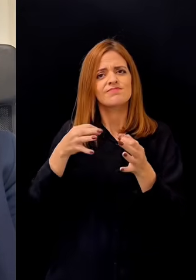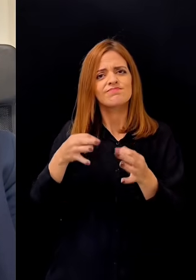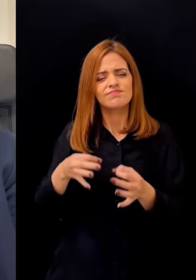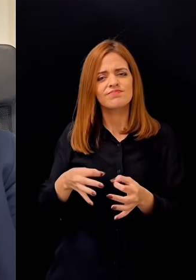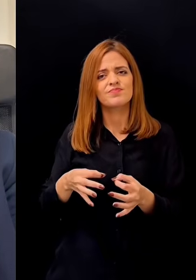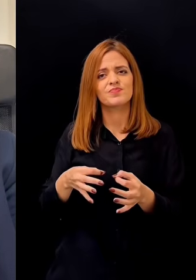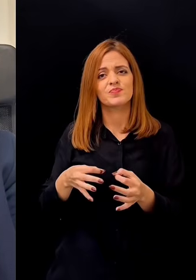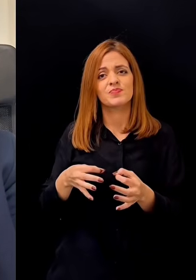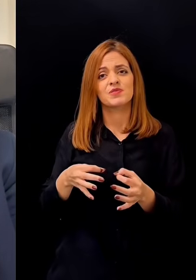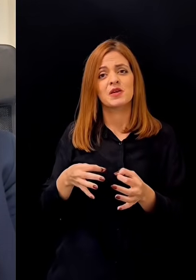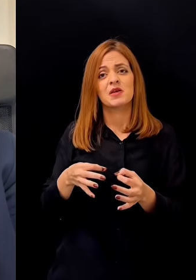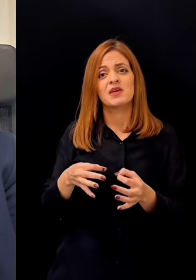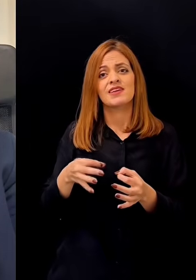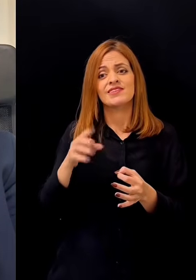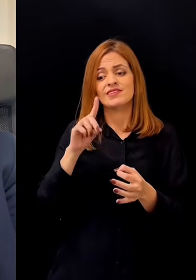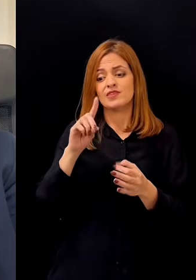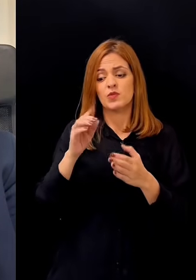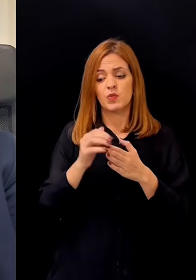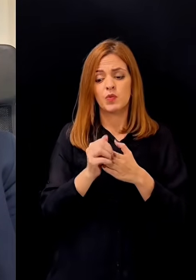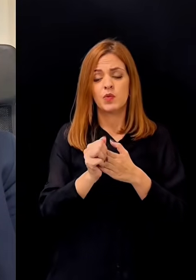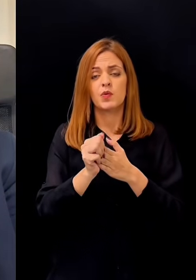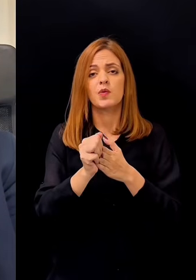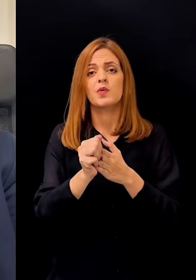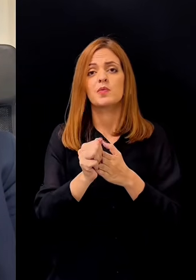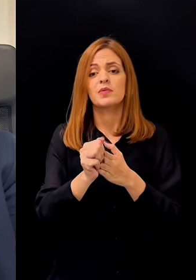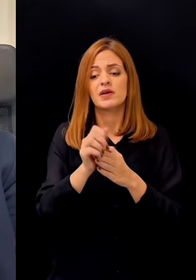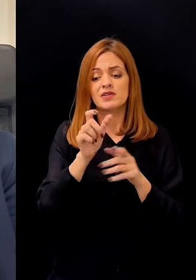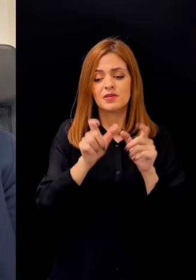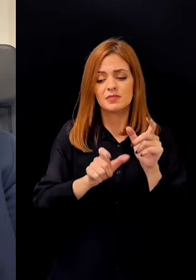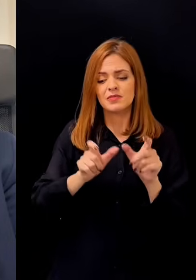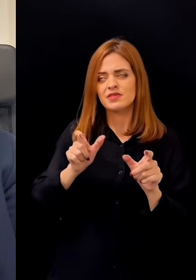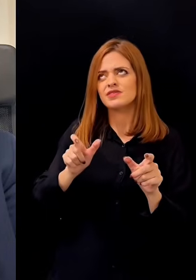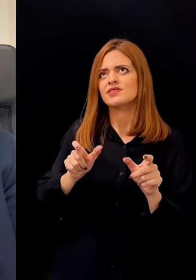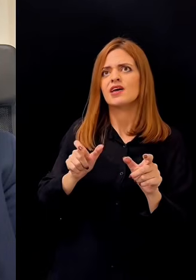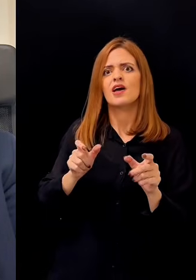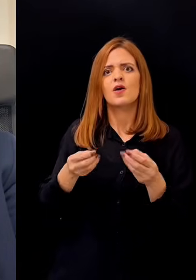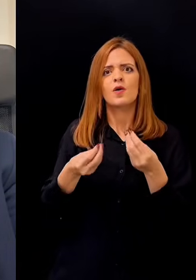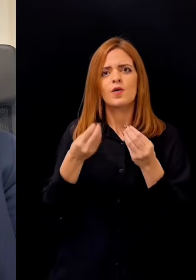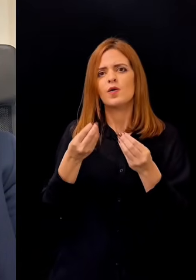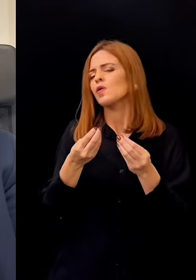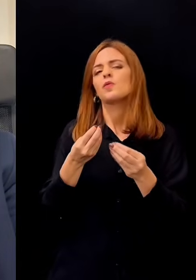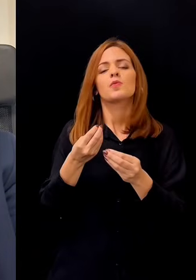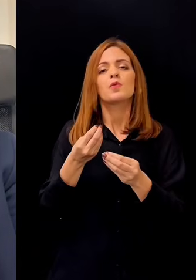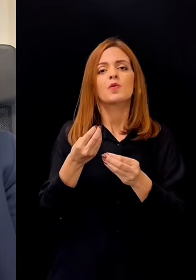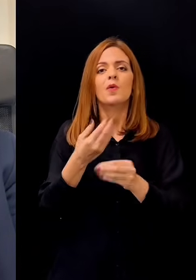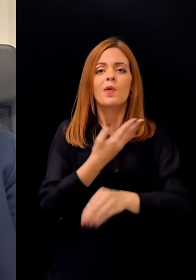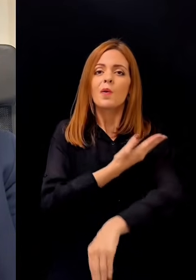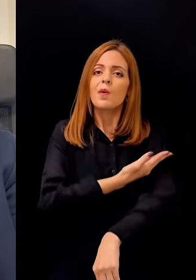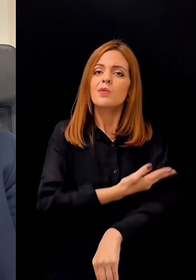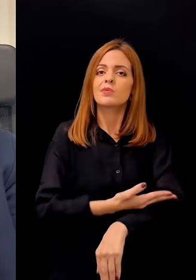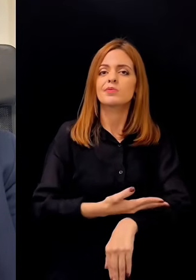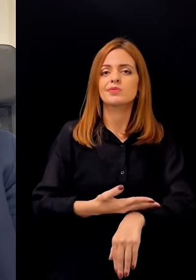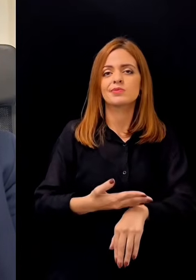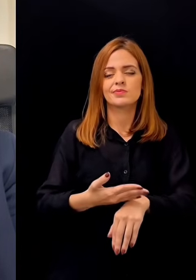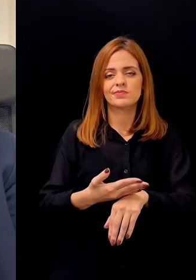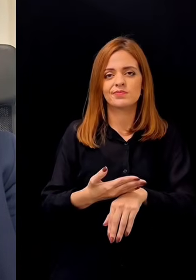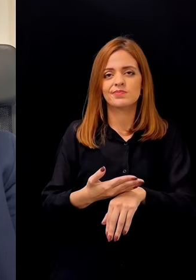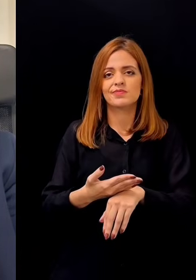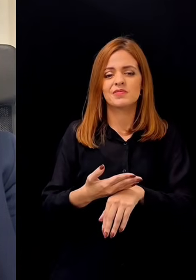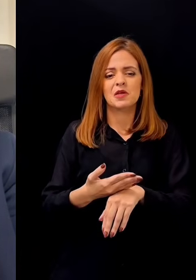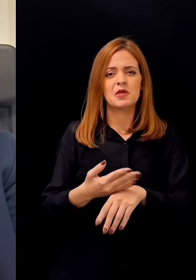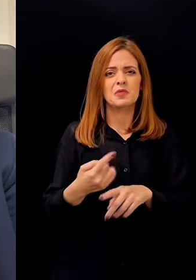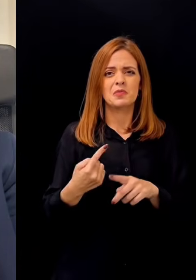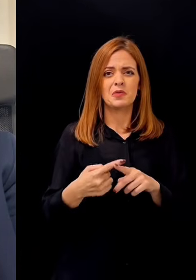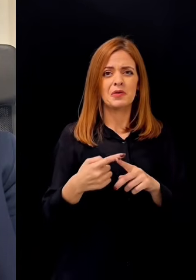saiba como se conduzir, como se comportar no meio de um